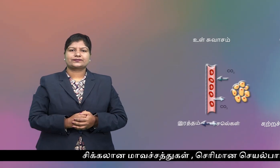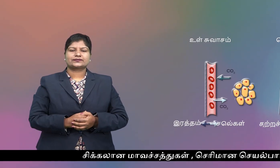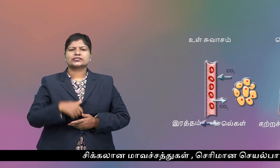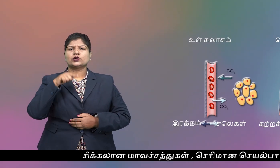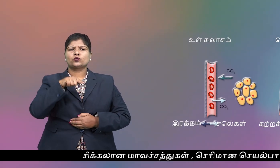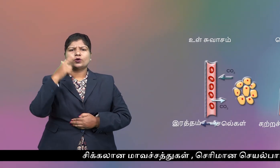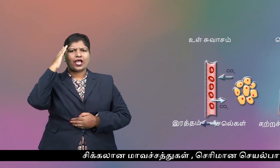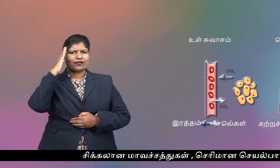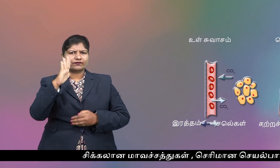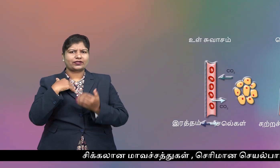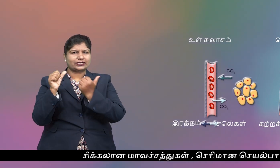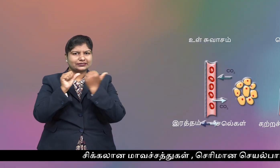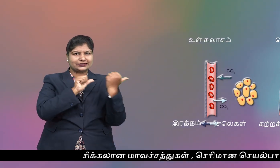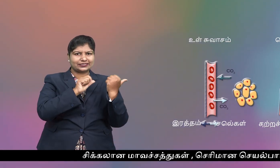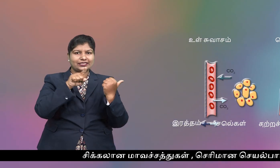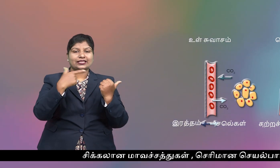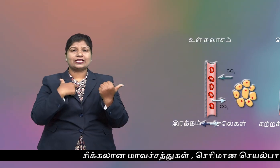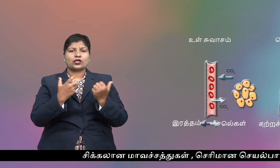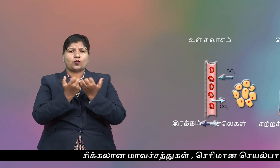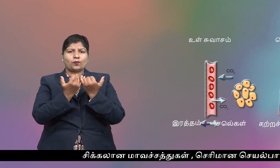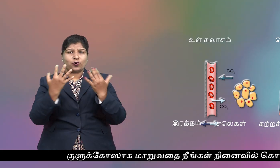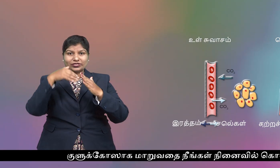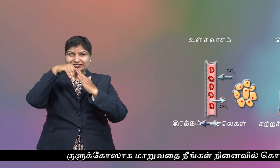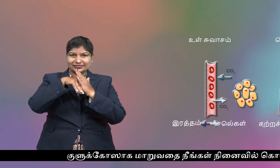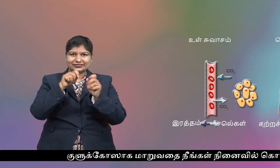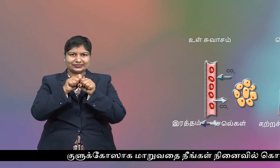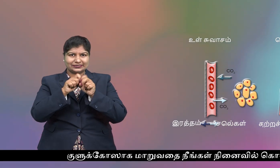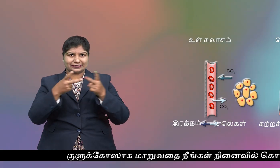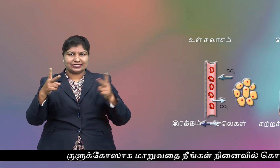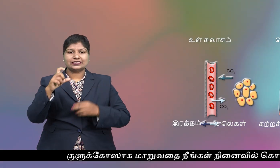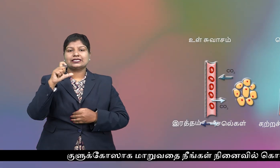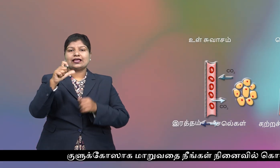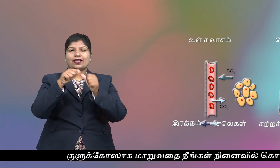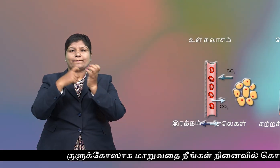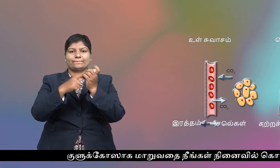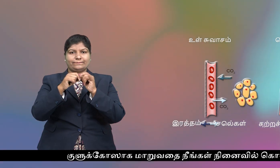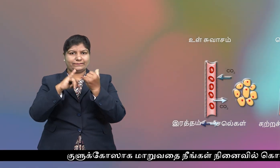சிக்கலான மாவுசத்துகள் செரிமான செயல்பாட்டில் குளுக்கோஸாக மாறுவதை நீங்கள் நினைவில் கொள்ளலாம்.